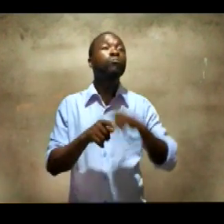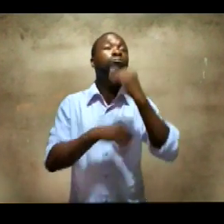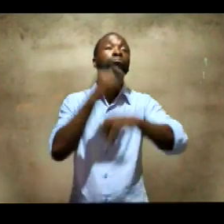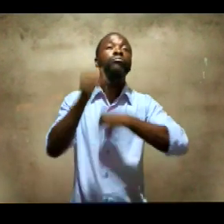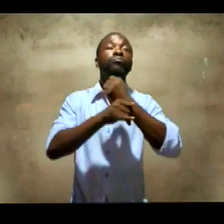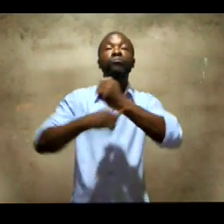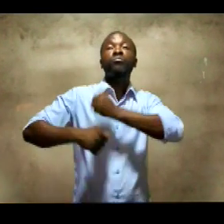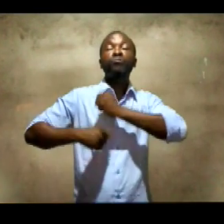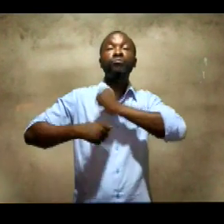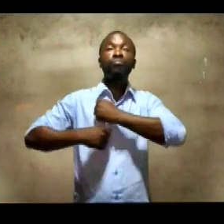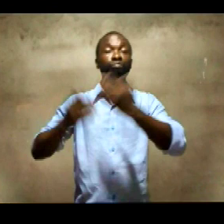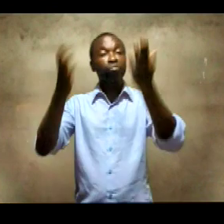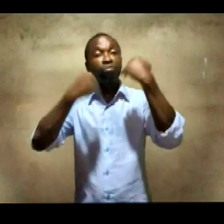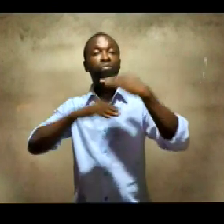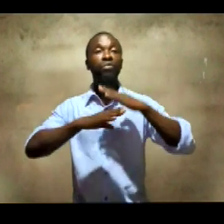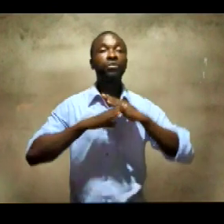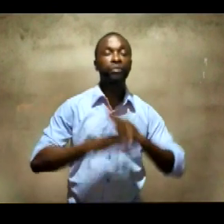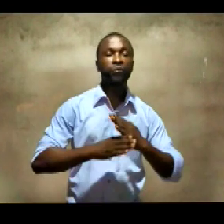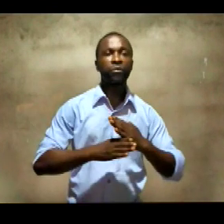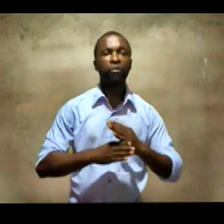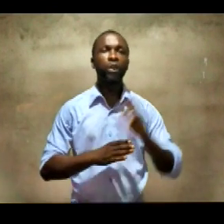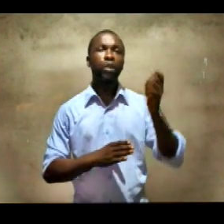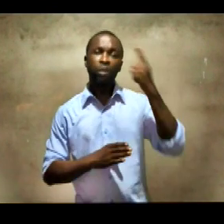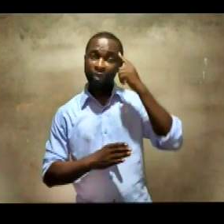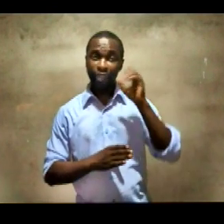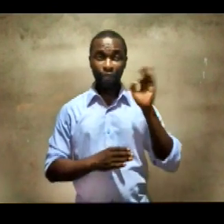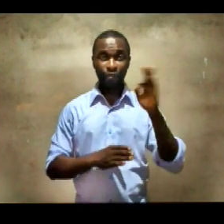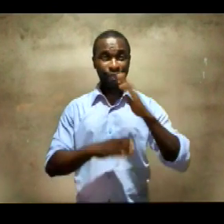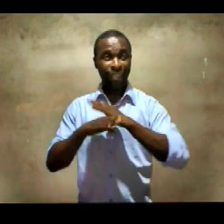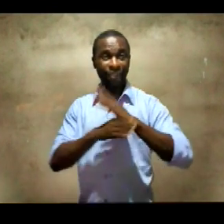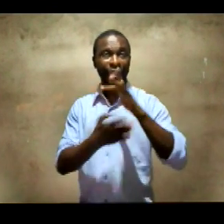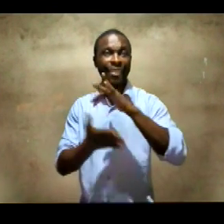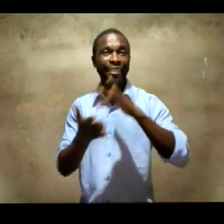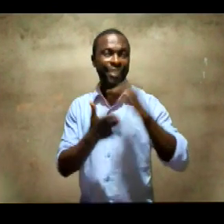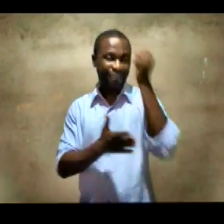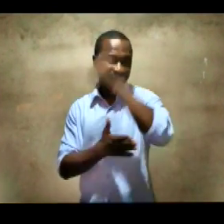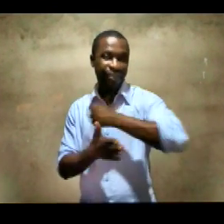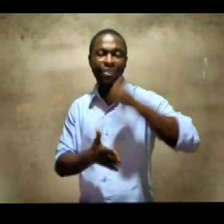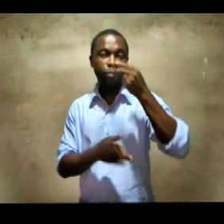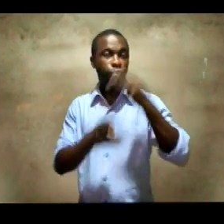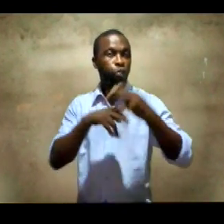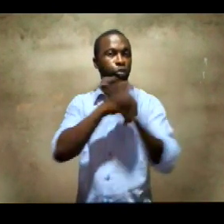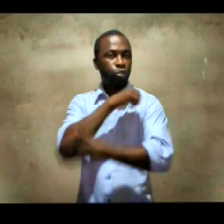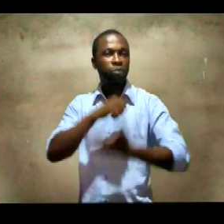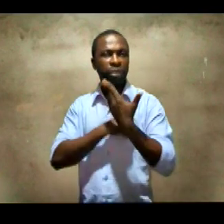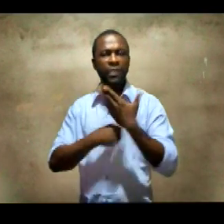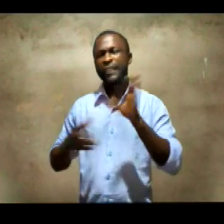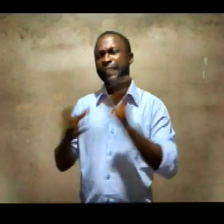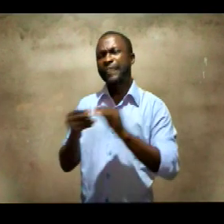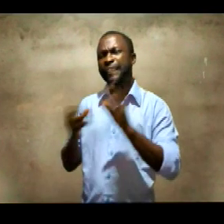Le ministre de la Défense, qui déplore ces attaques contre les soldats centrafricains, évoque un effort de désarmement en cours dans le